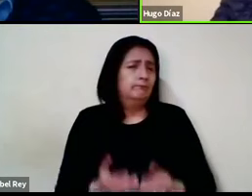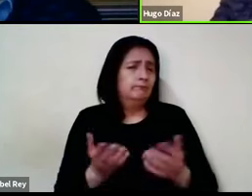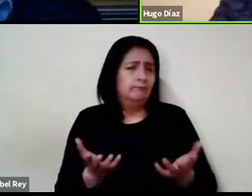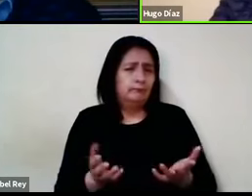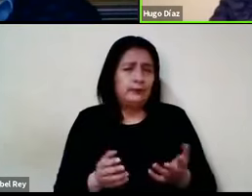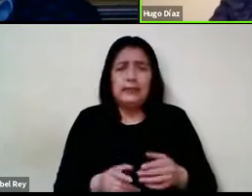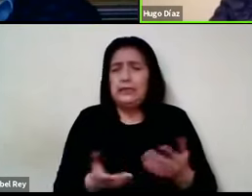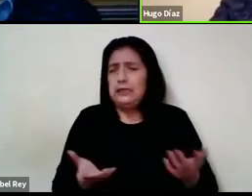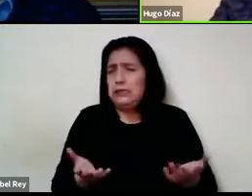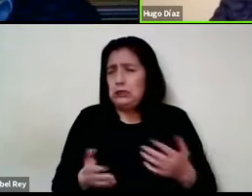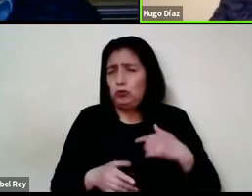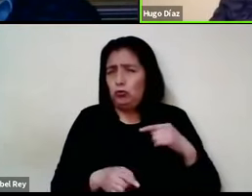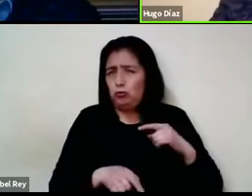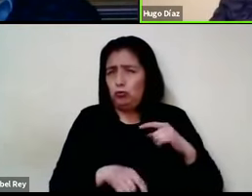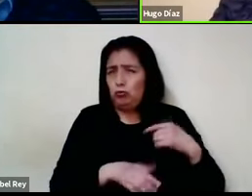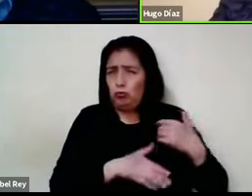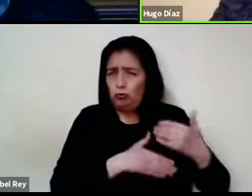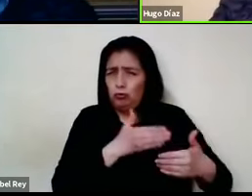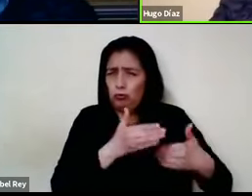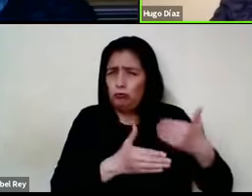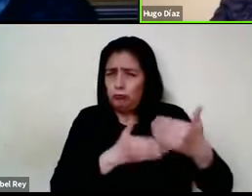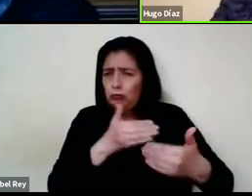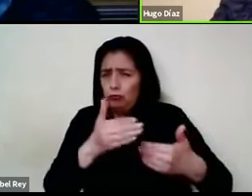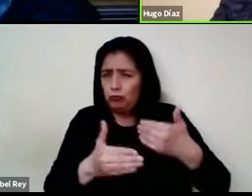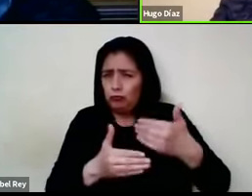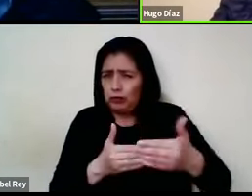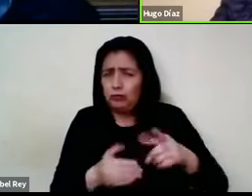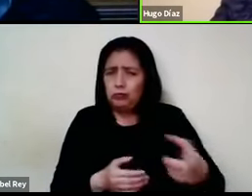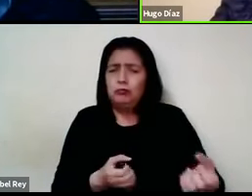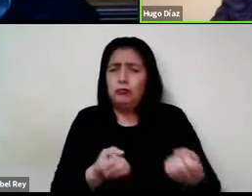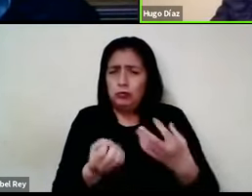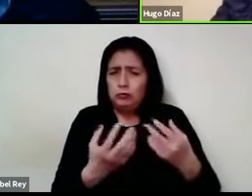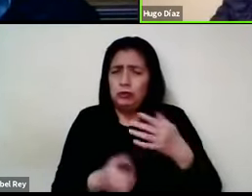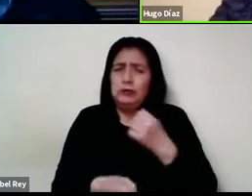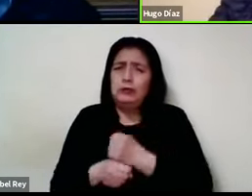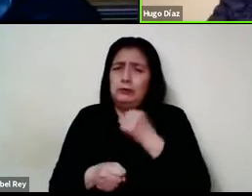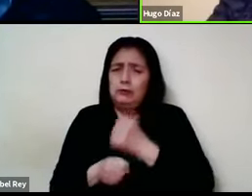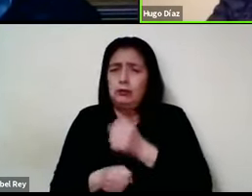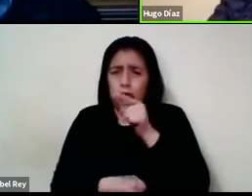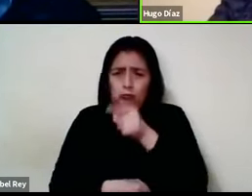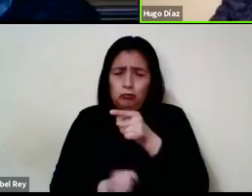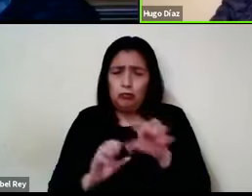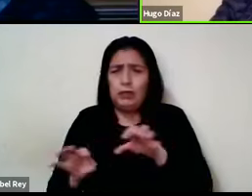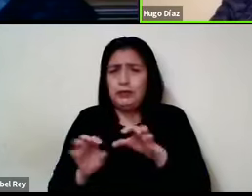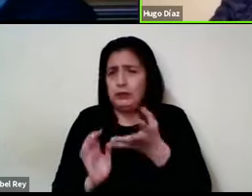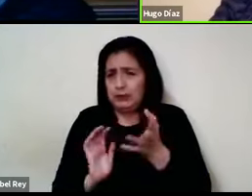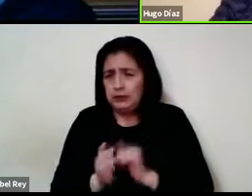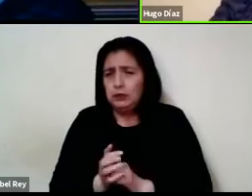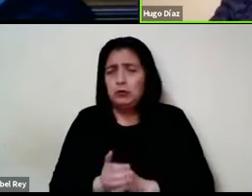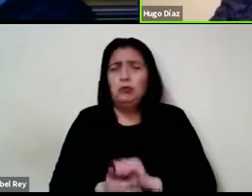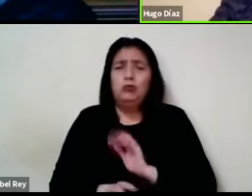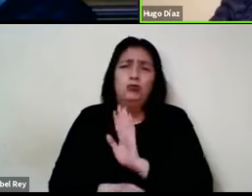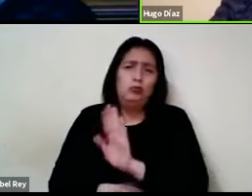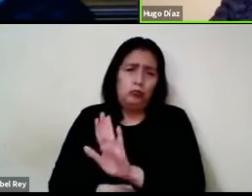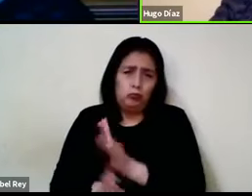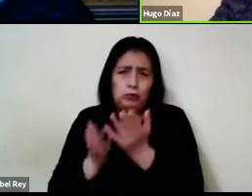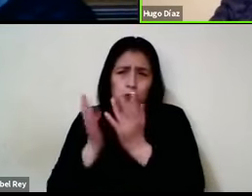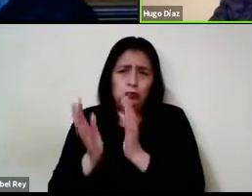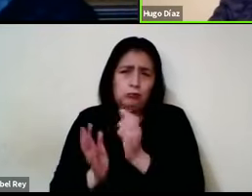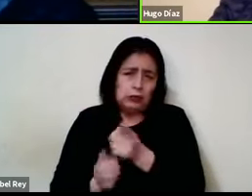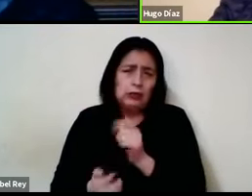Y en todo este proceso, en realidad lo que nos has contado es el trabajo que tú estás realizando con tus